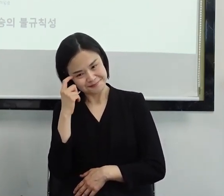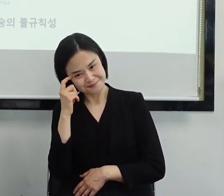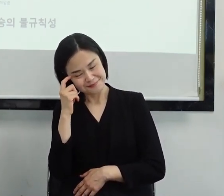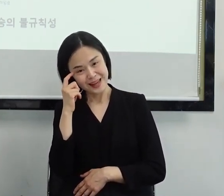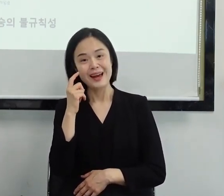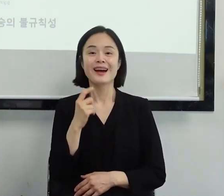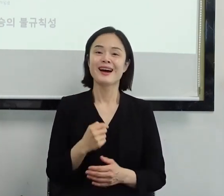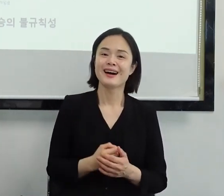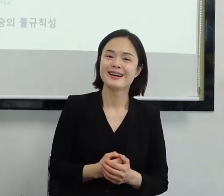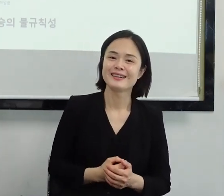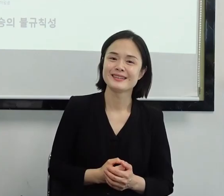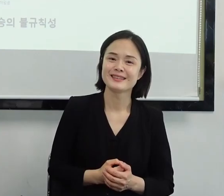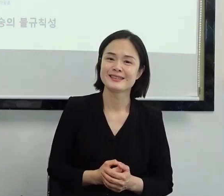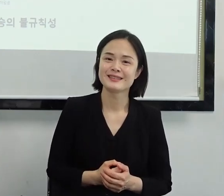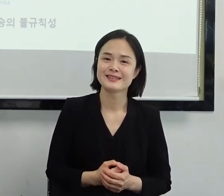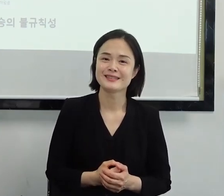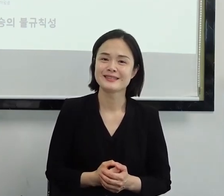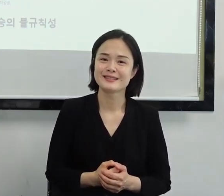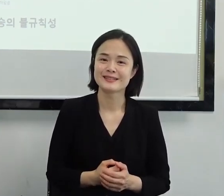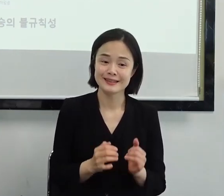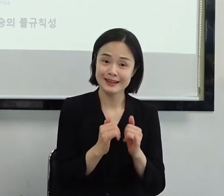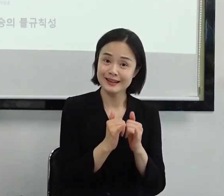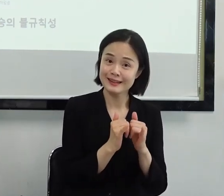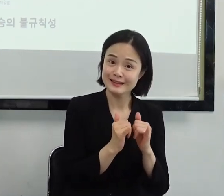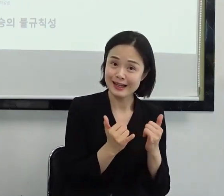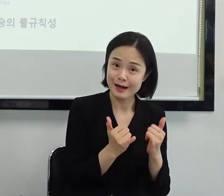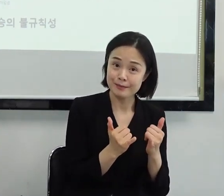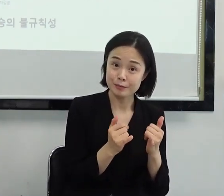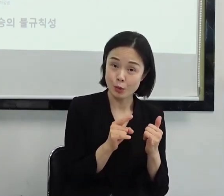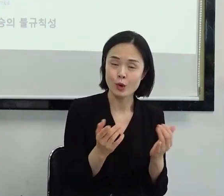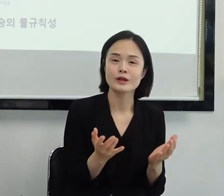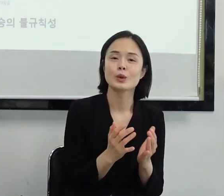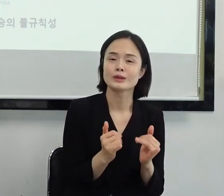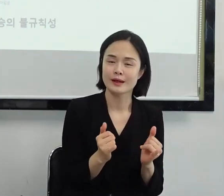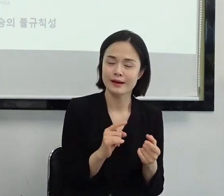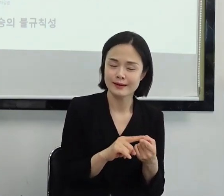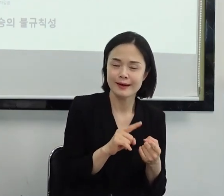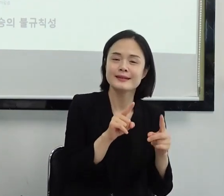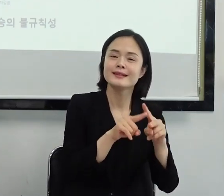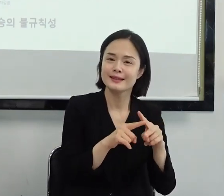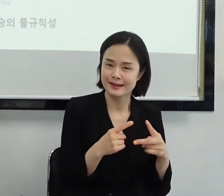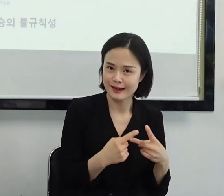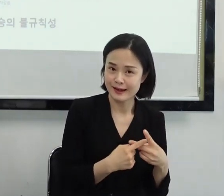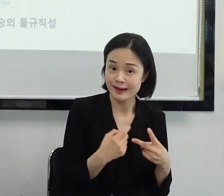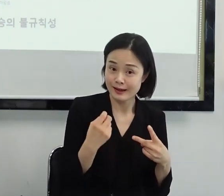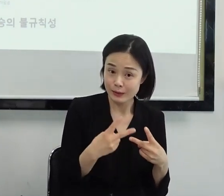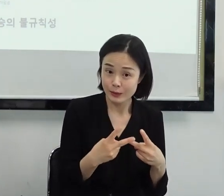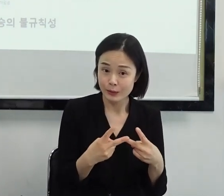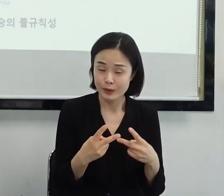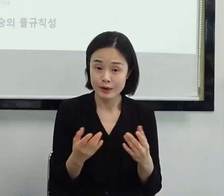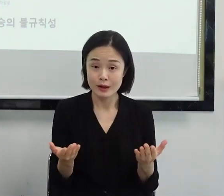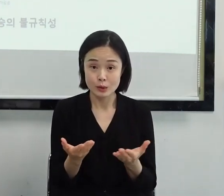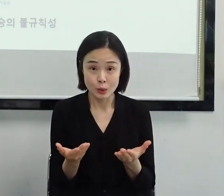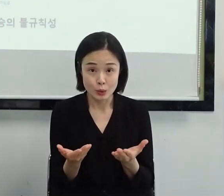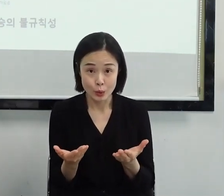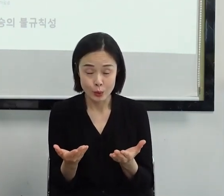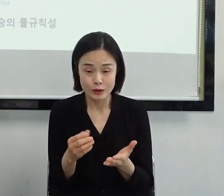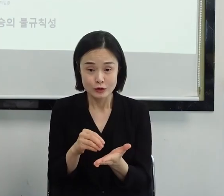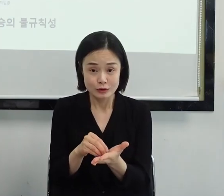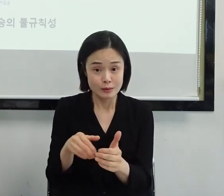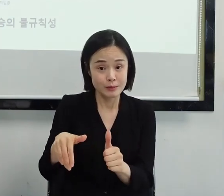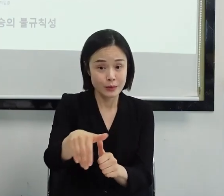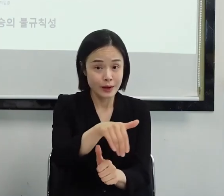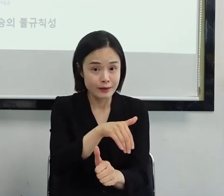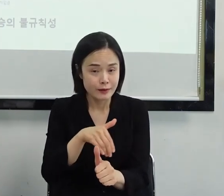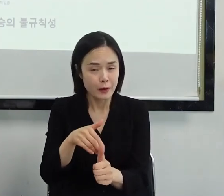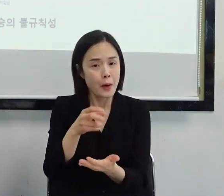사람에 대한 이해와 함께 제도 및 환경, 각종 제도가 어떻게 바뀌었는지 이런 것도 좀 살펴볼 필요가 있을